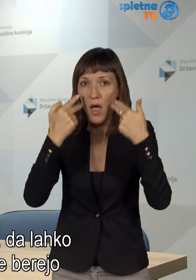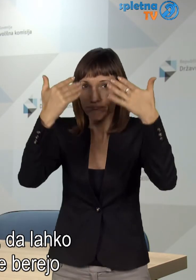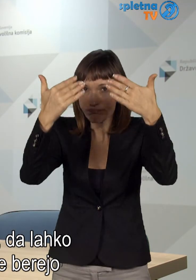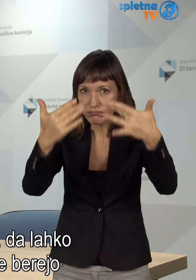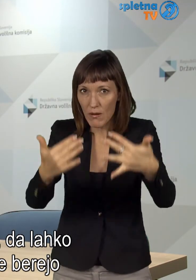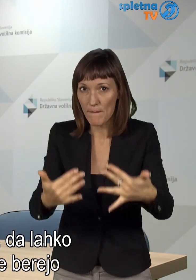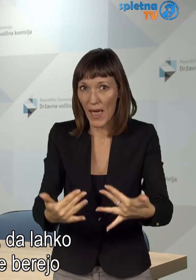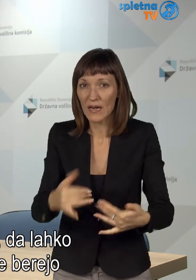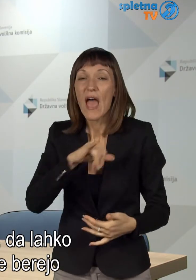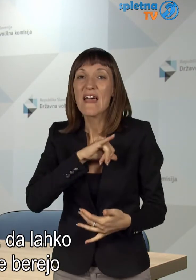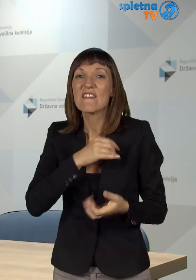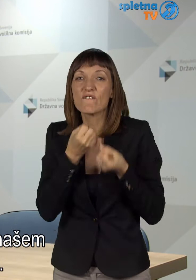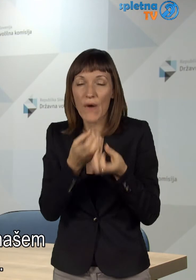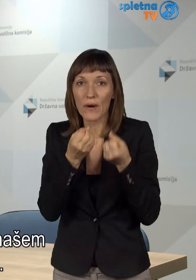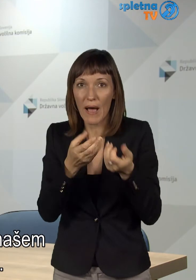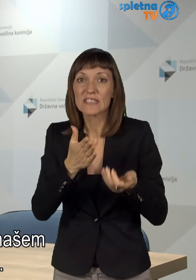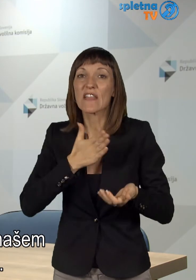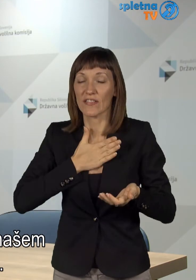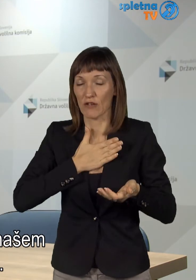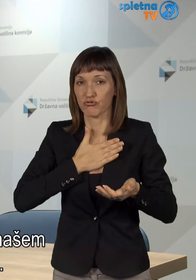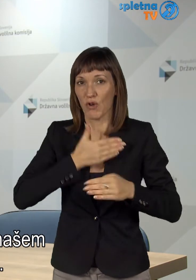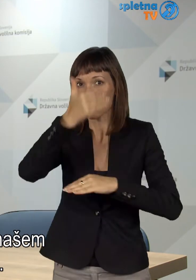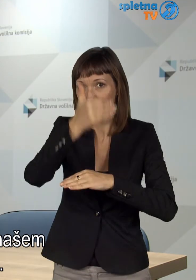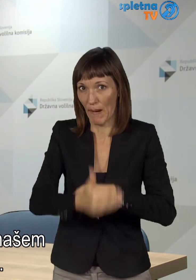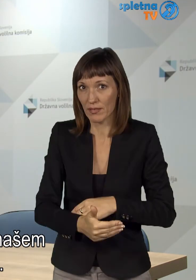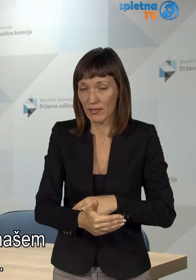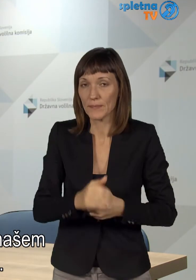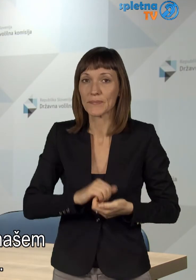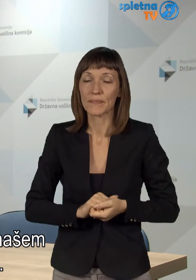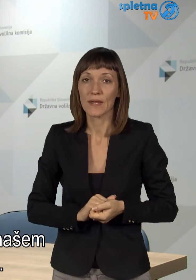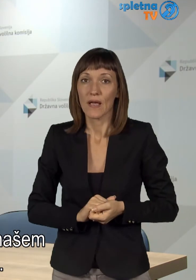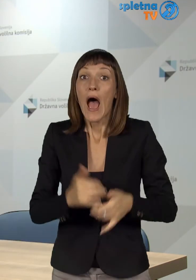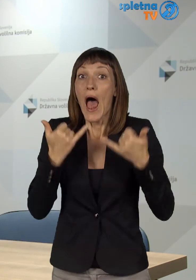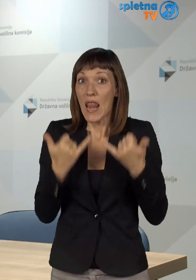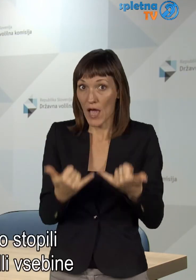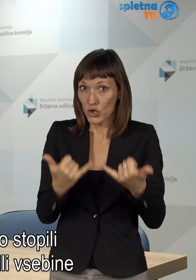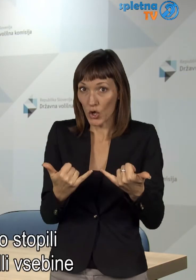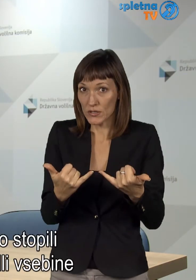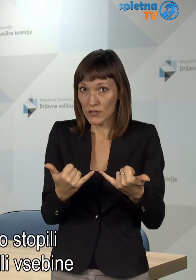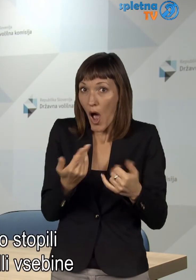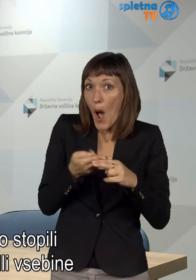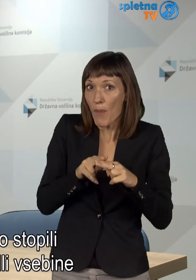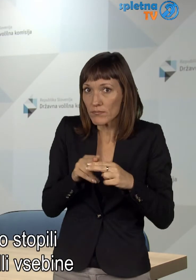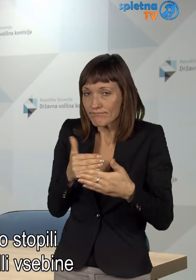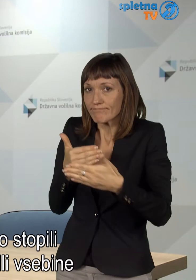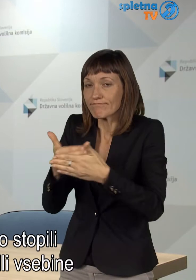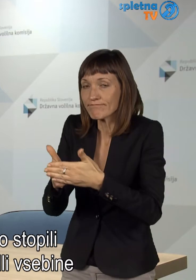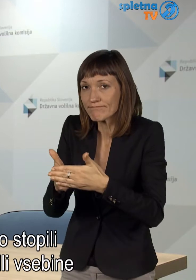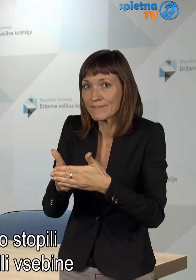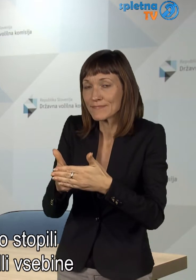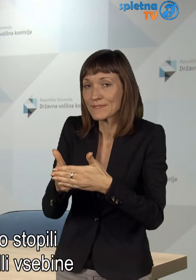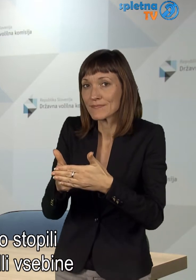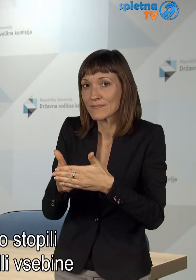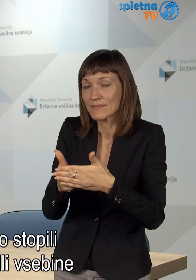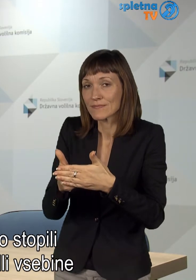lažje berejo informacije, ki so na našem spletnem mestu. V letošnjem letu smo pa pristopili še korak